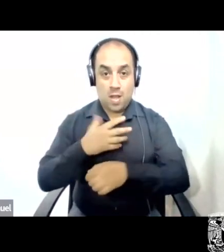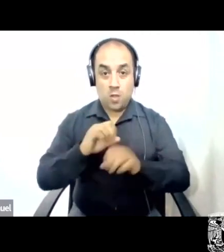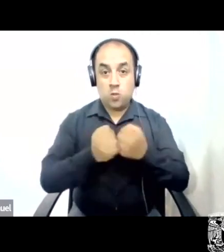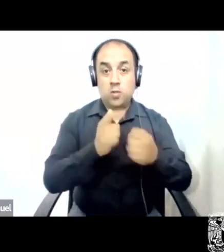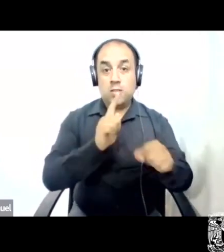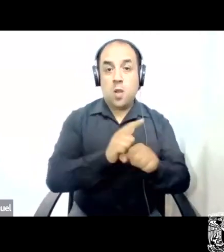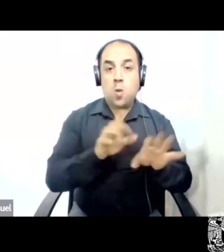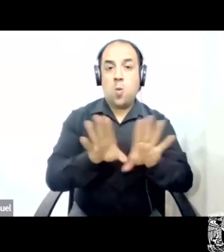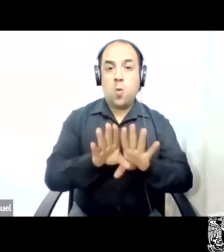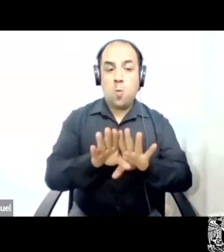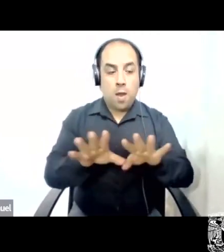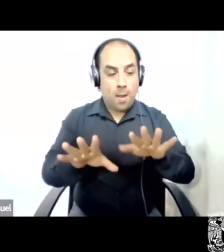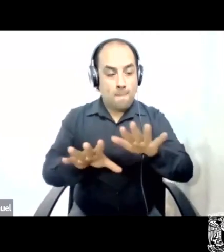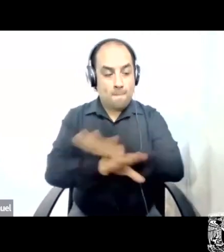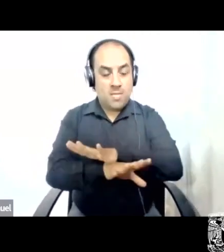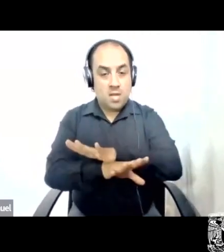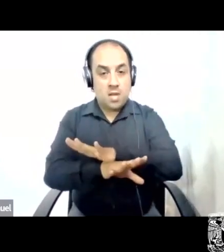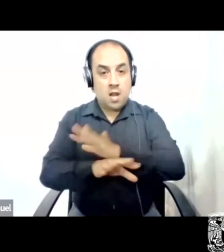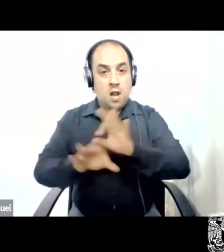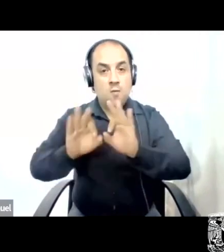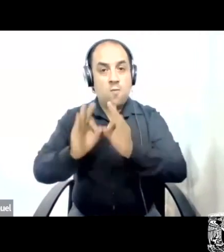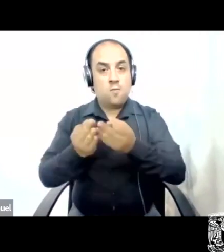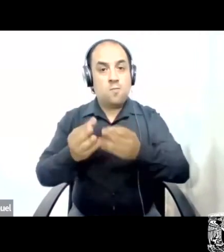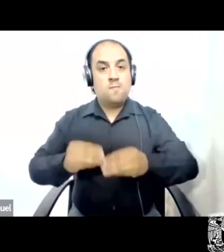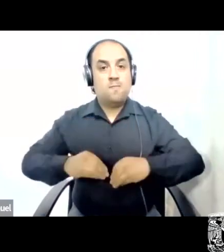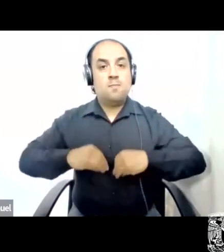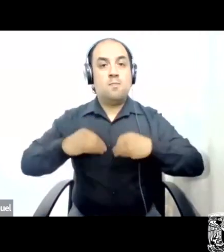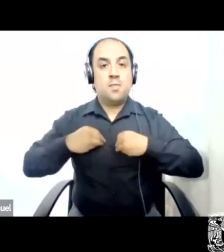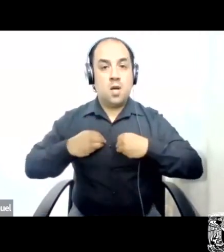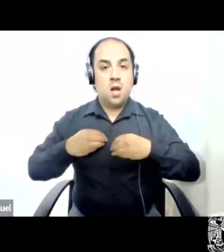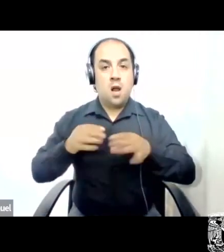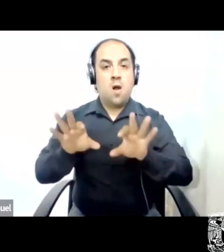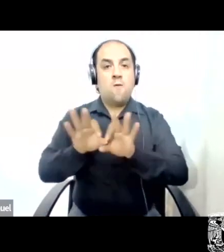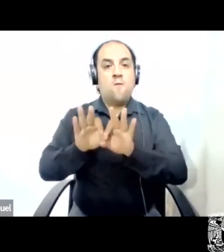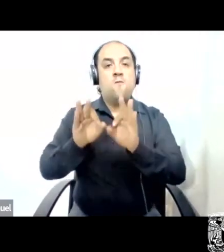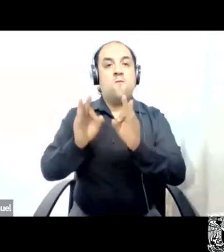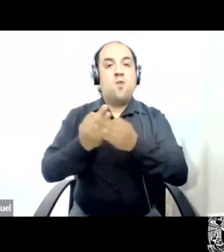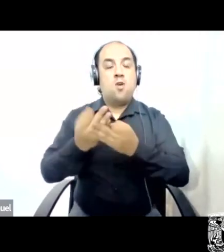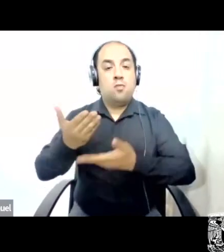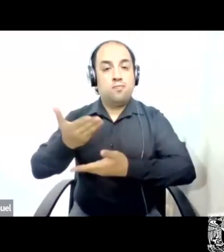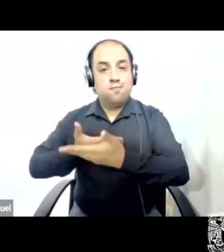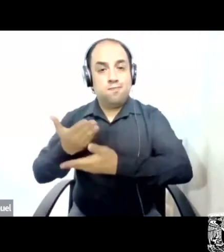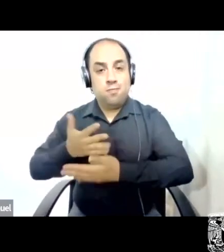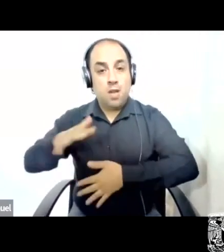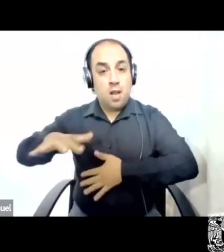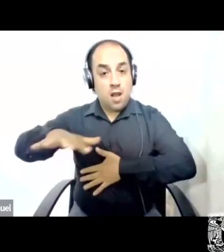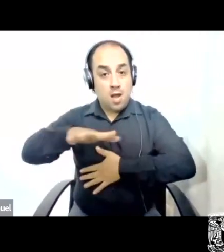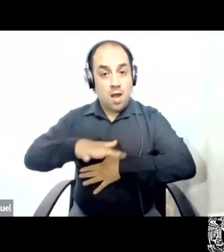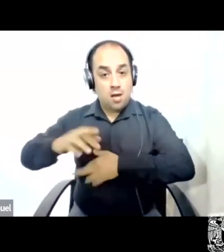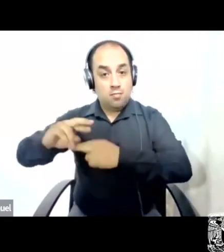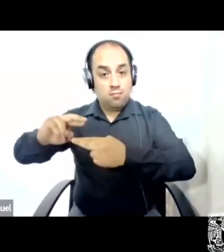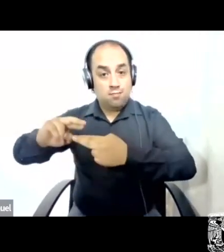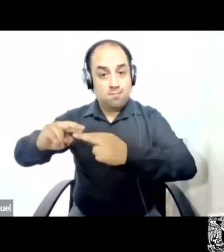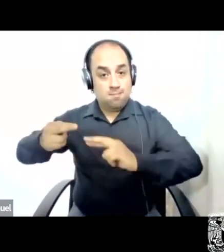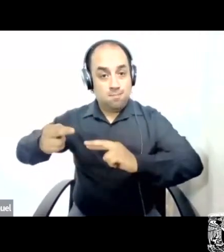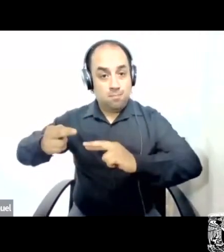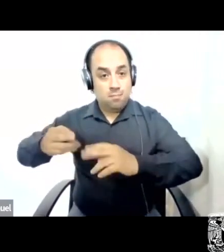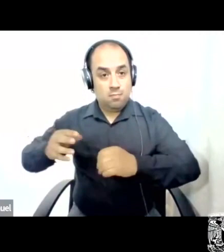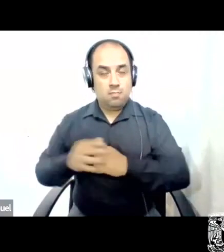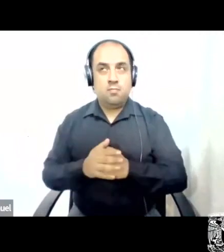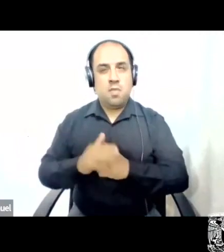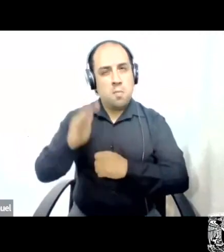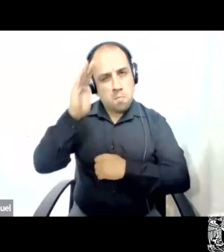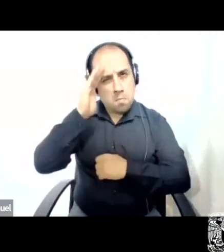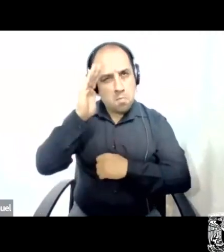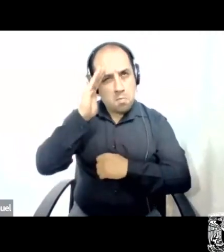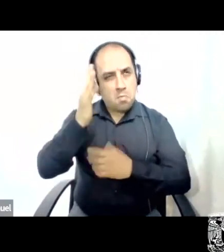altera ese modo de vida, ese modo de interactuar en una región. Pues pensemos lo siguiente, ¿no?